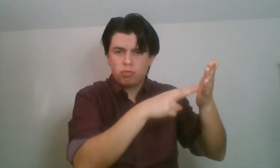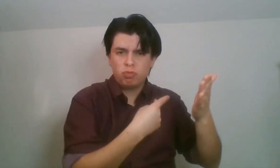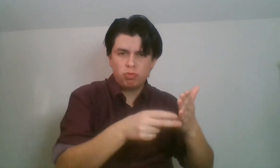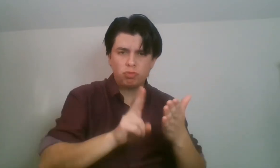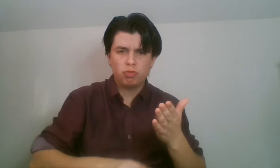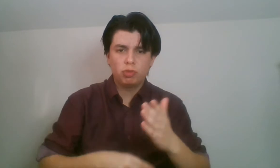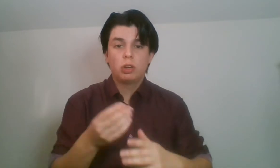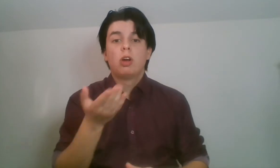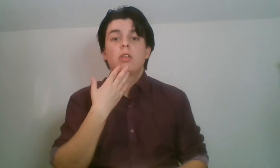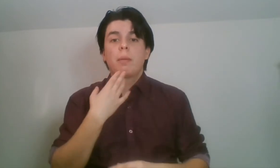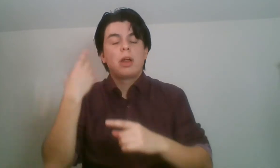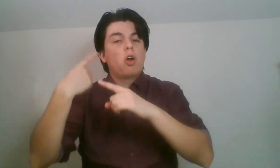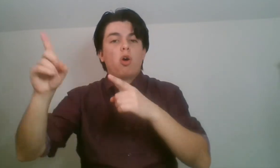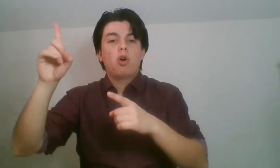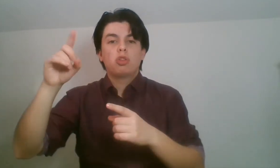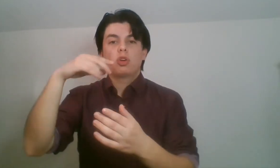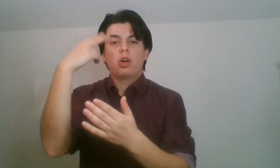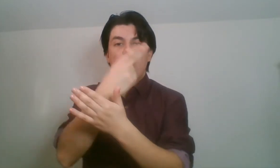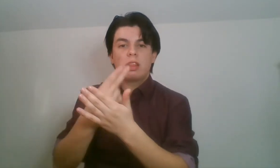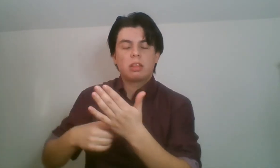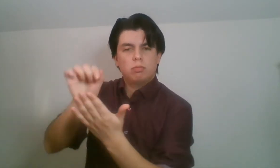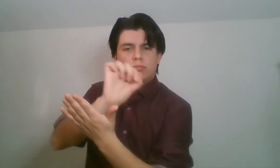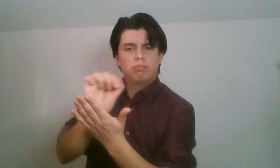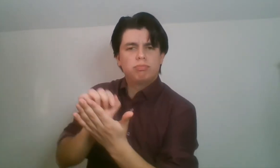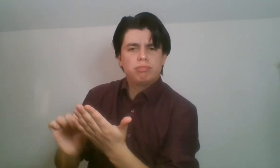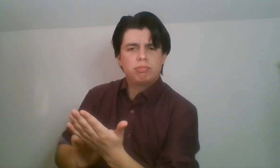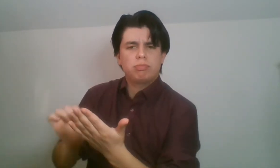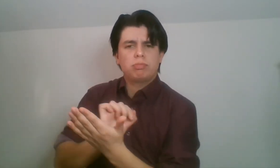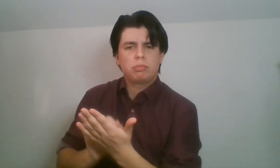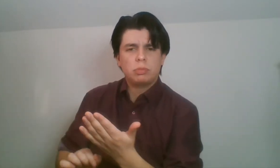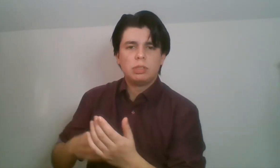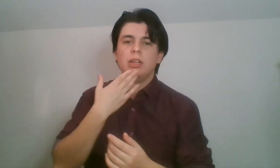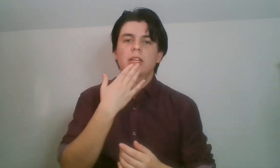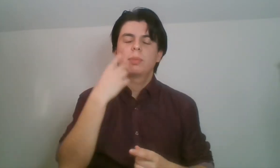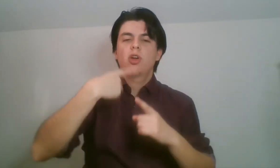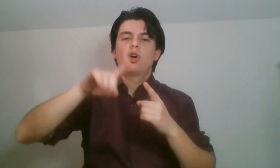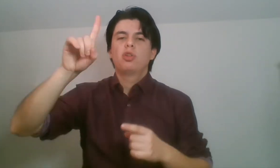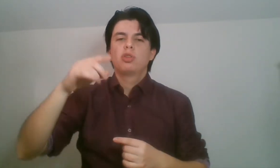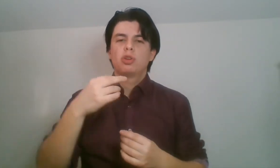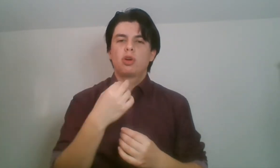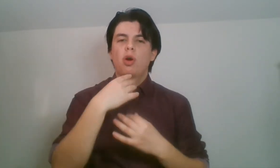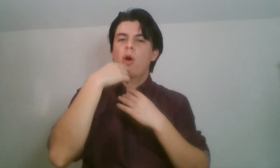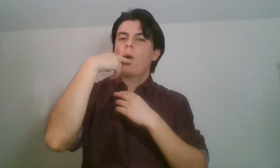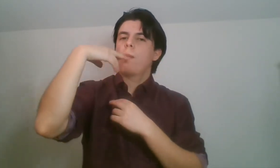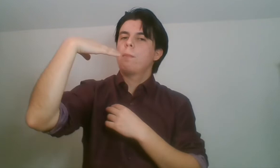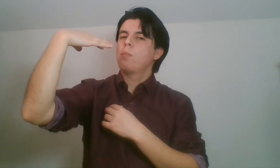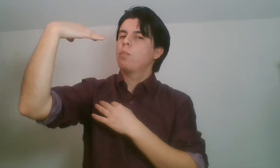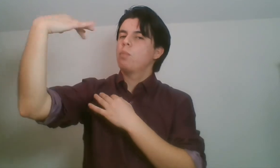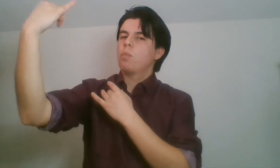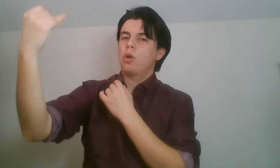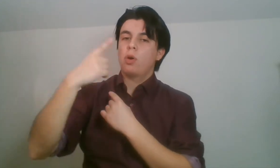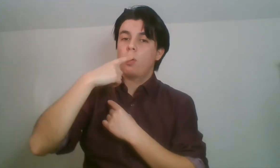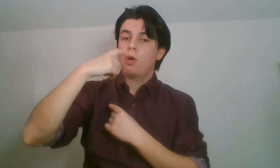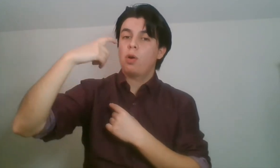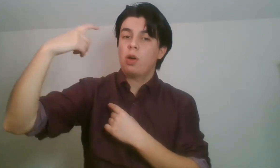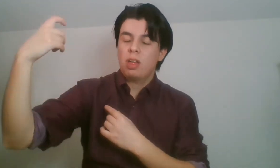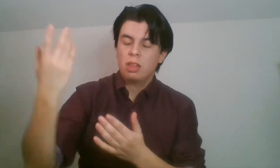como mencionaba María Irene, artistas literatos, ¿no? Escritores, poetas,